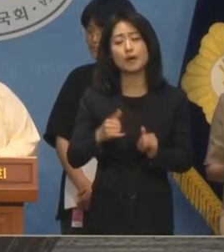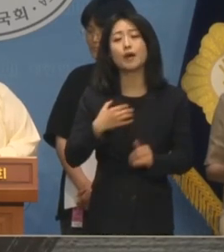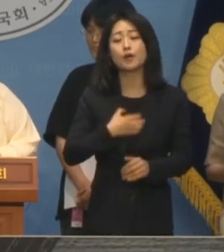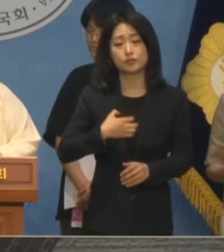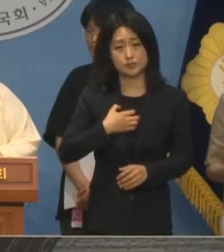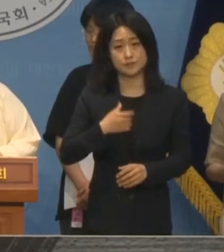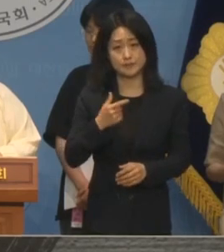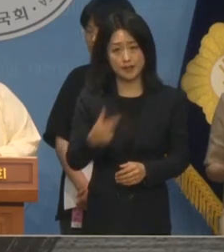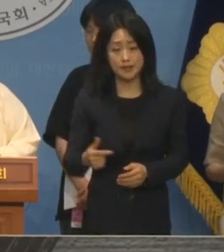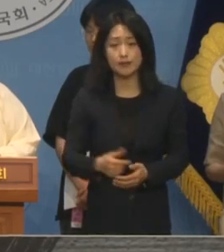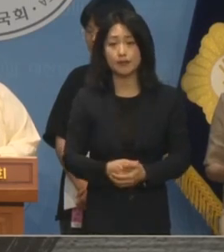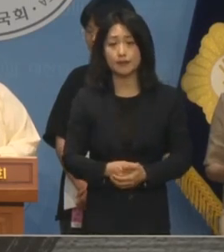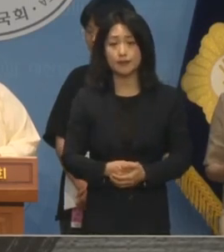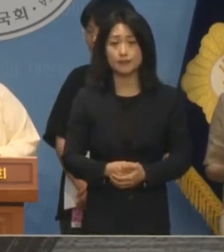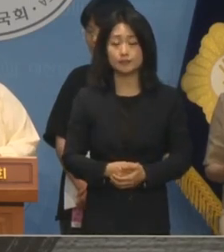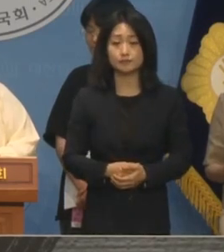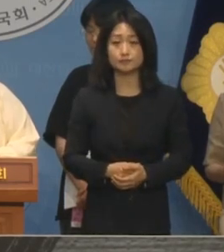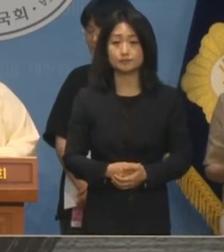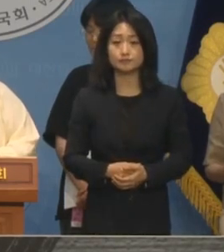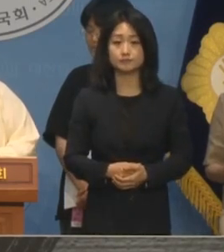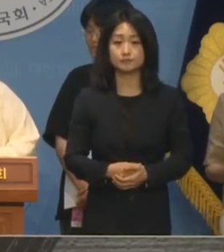가슴이 아픕니다.